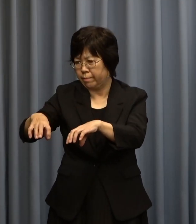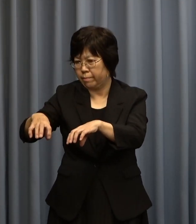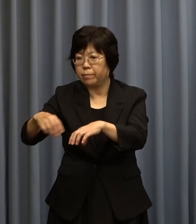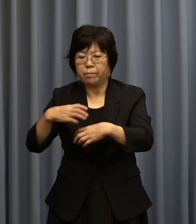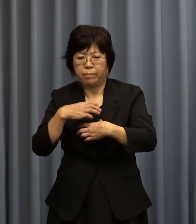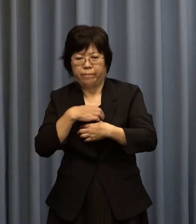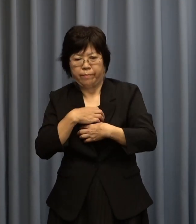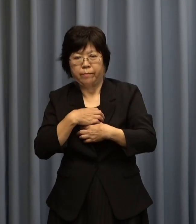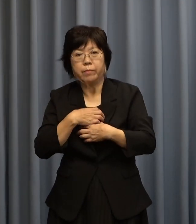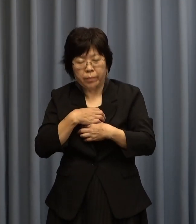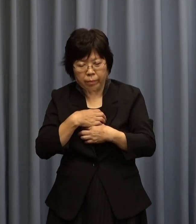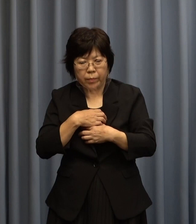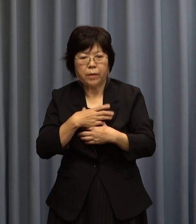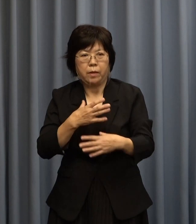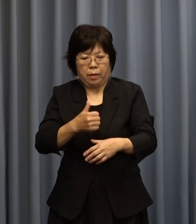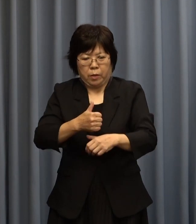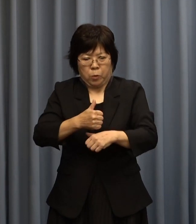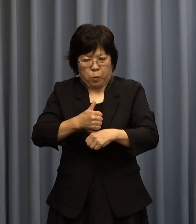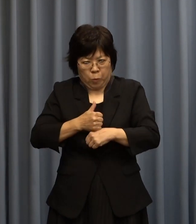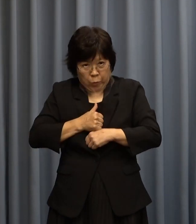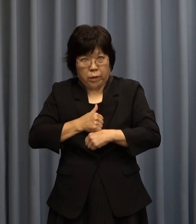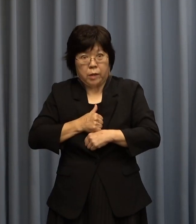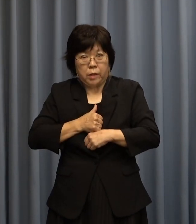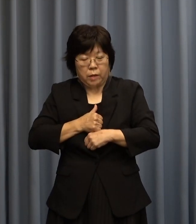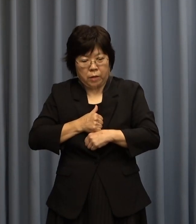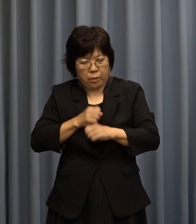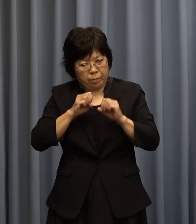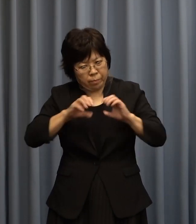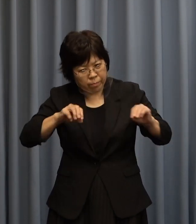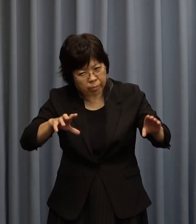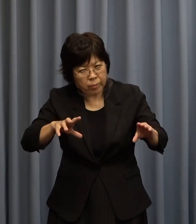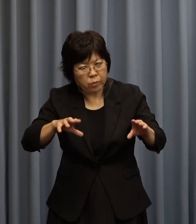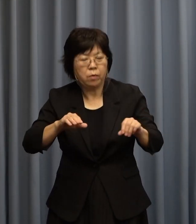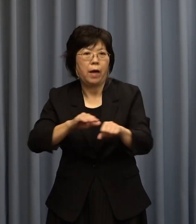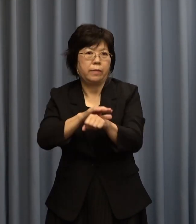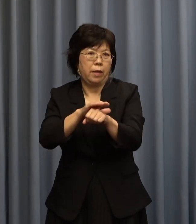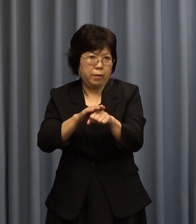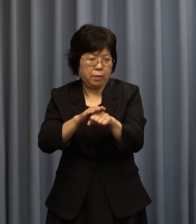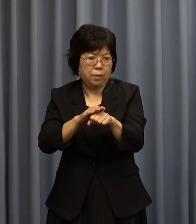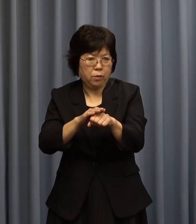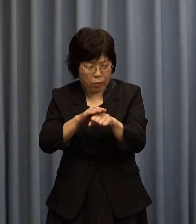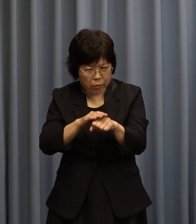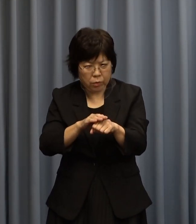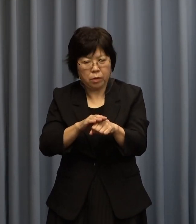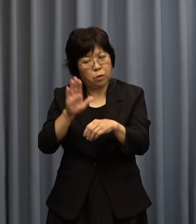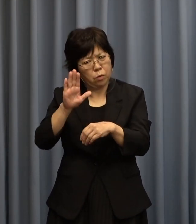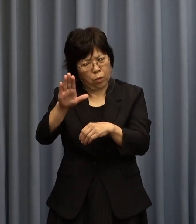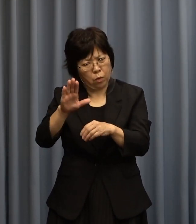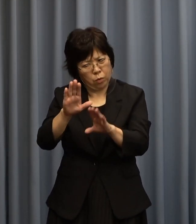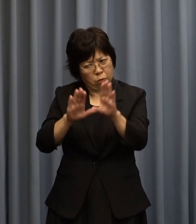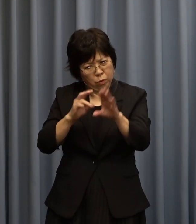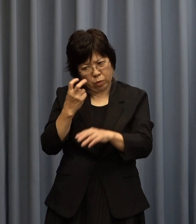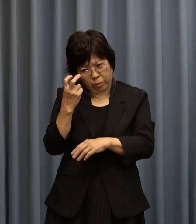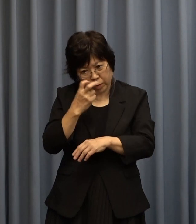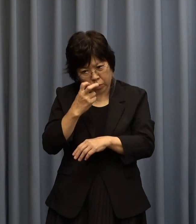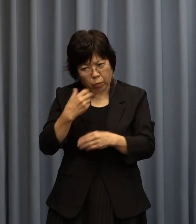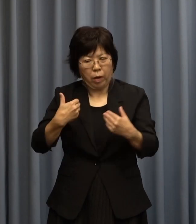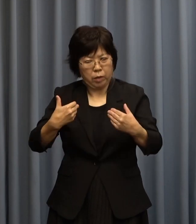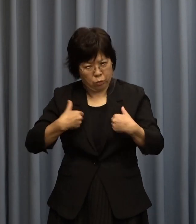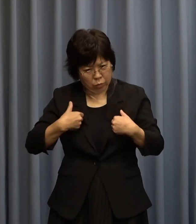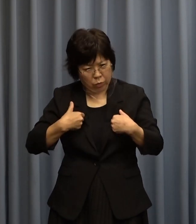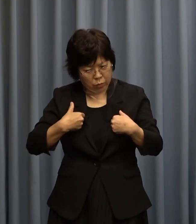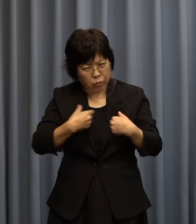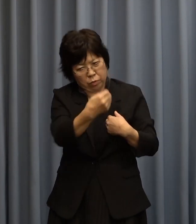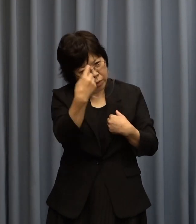を出すことは極めて大切である、そして柔軟に対応することは必要である、こういった話でございました